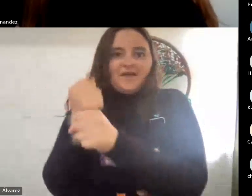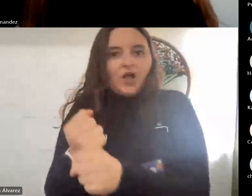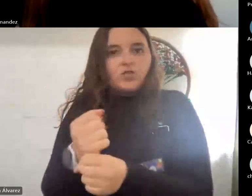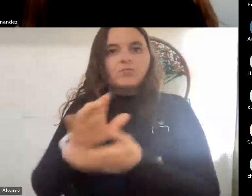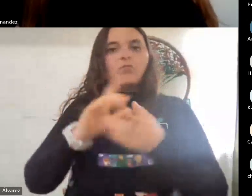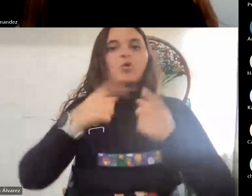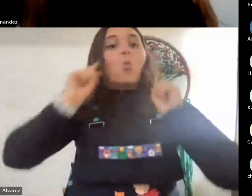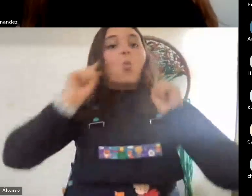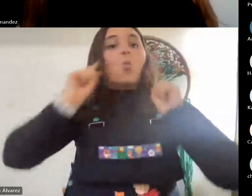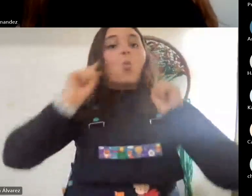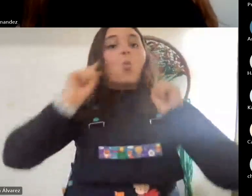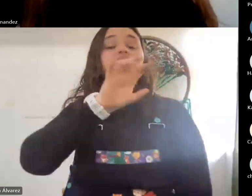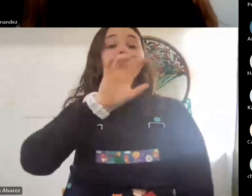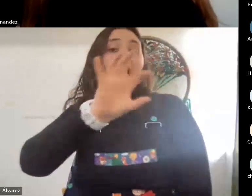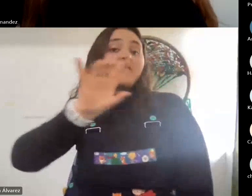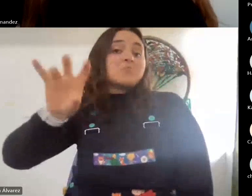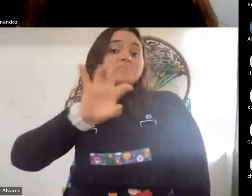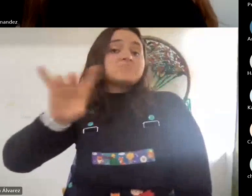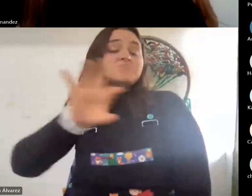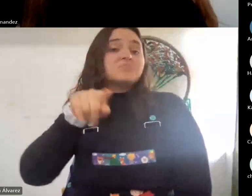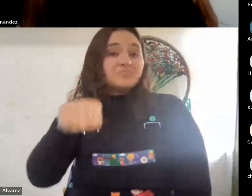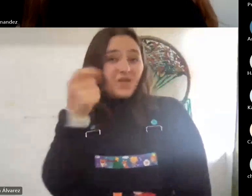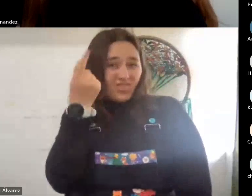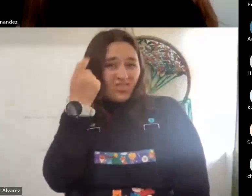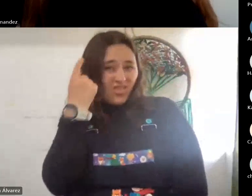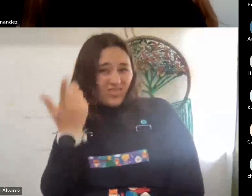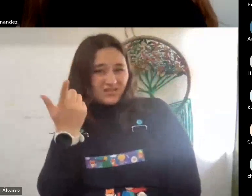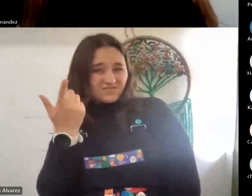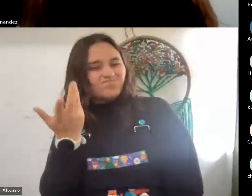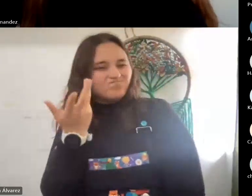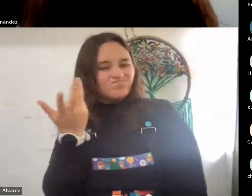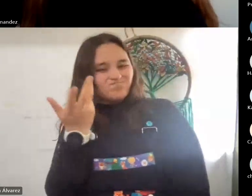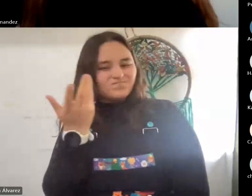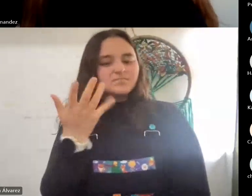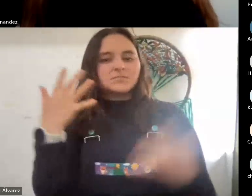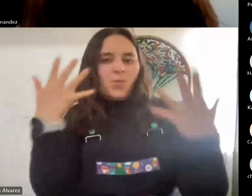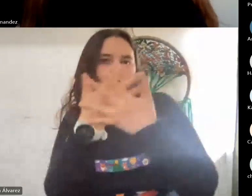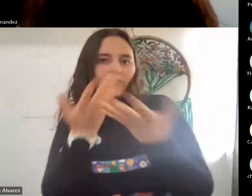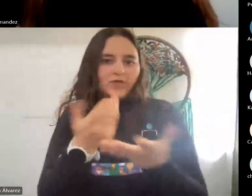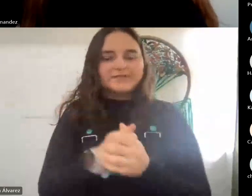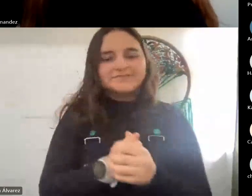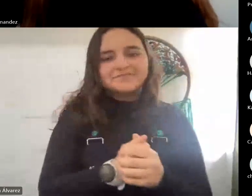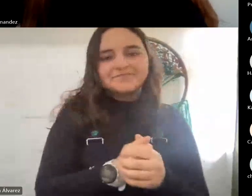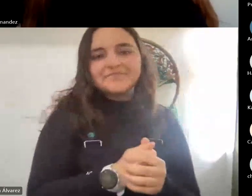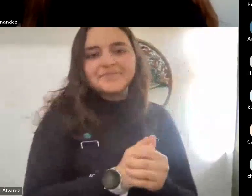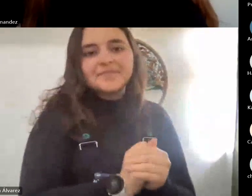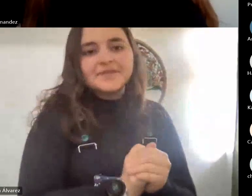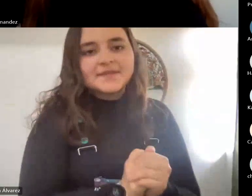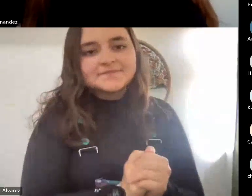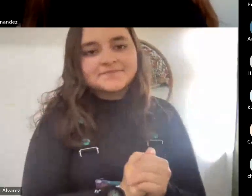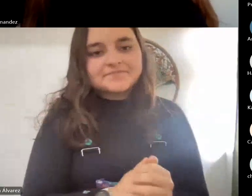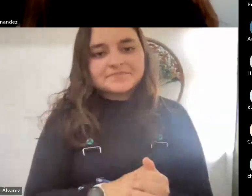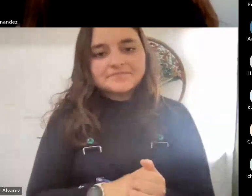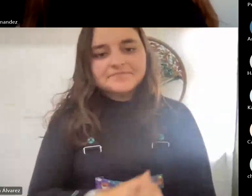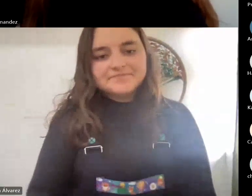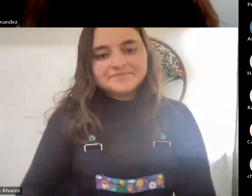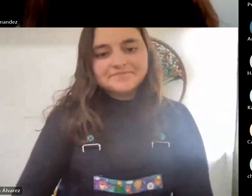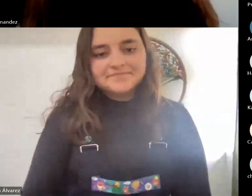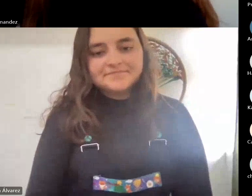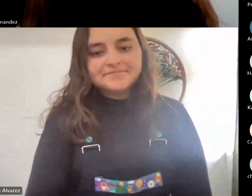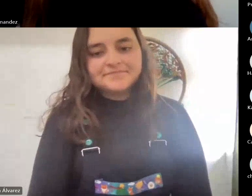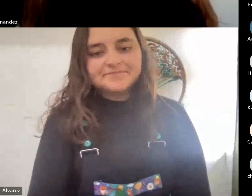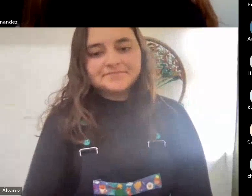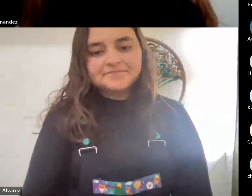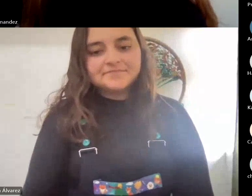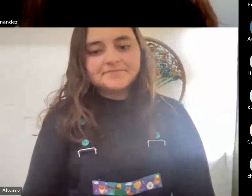palabras. Esa es como mi experiencia en el trabajo. Igual cuando lo hacen así, también a veces pueden confundirse un poco.